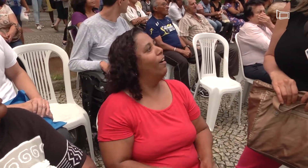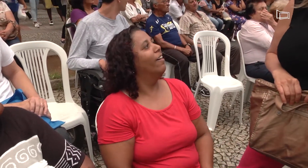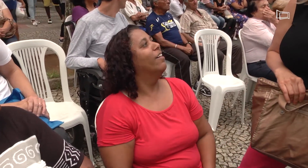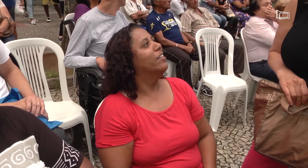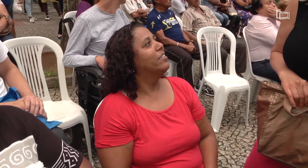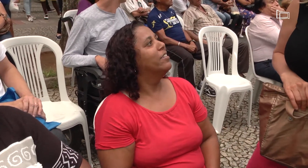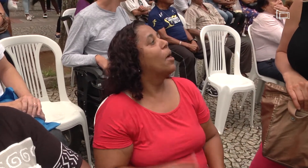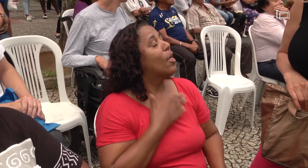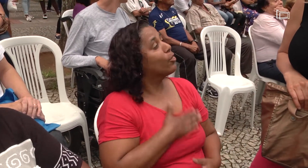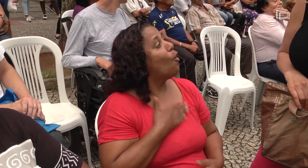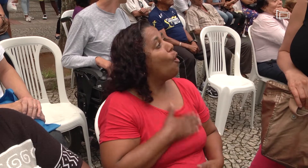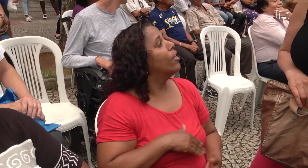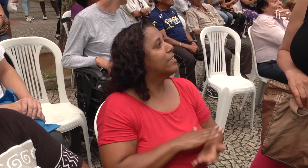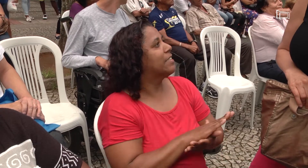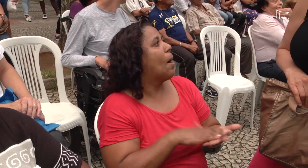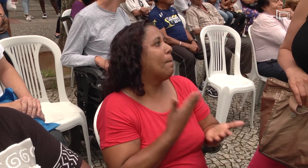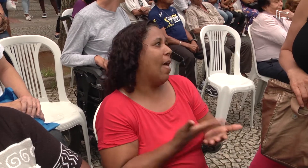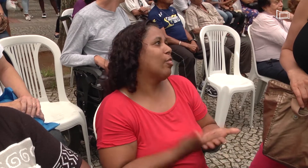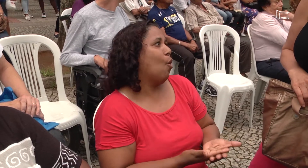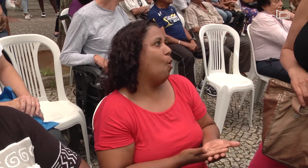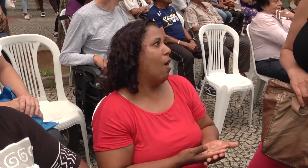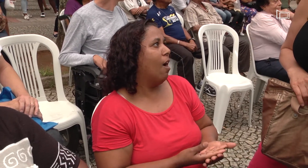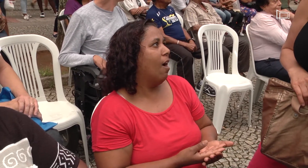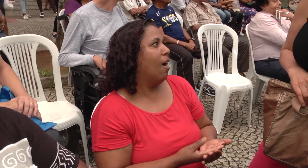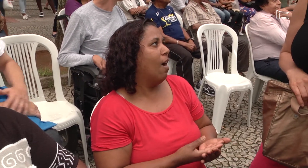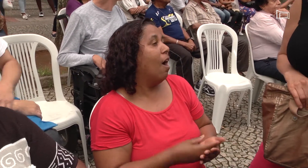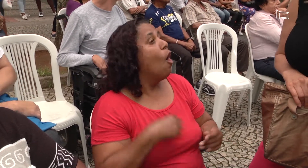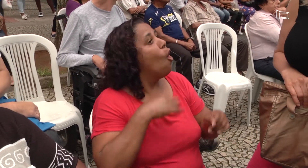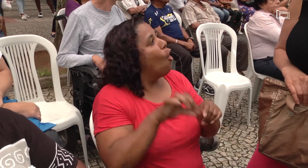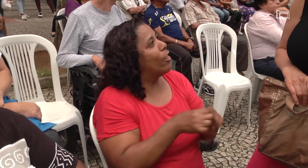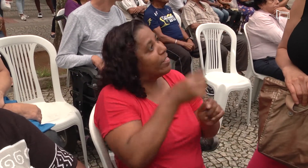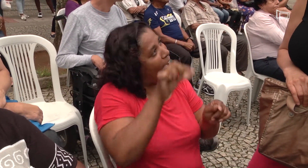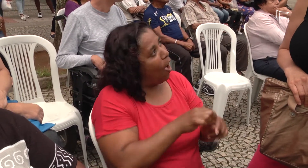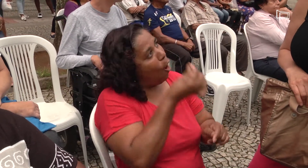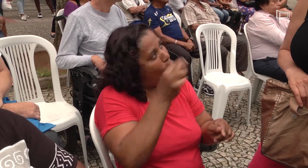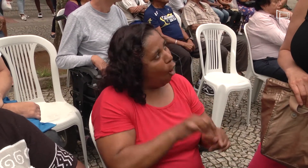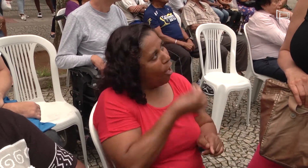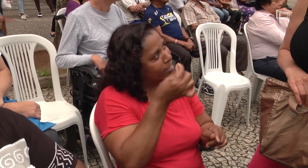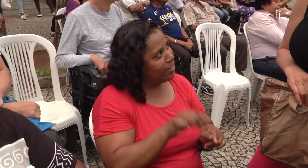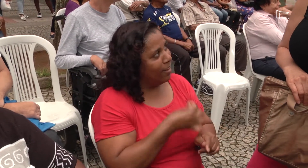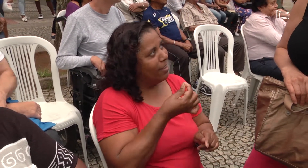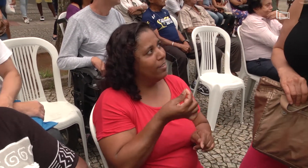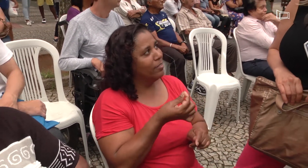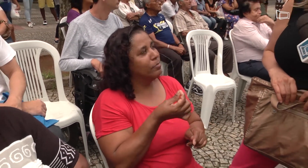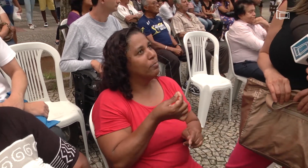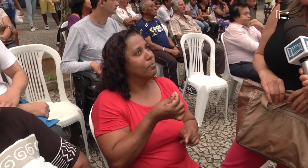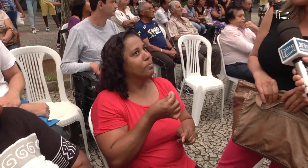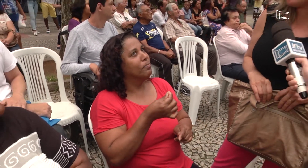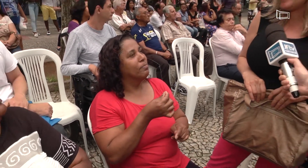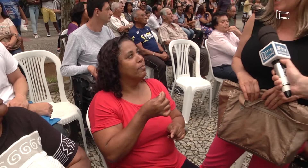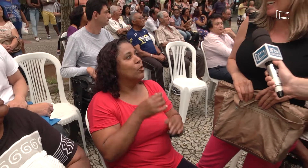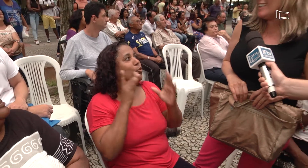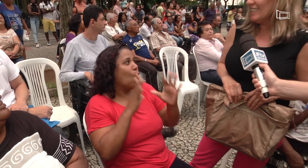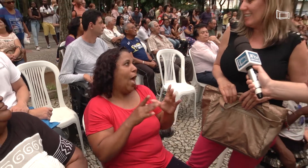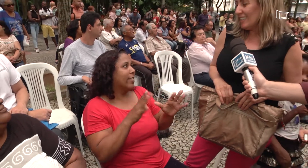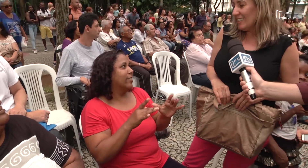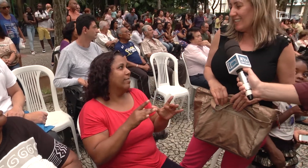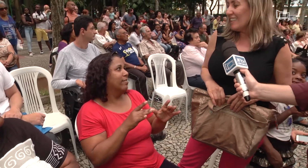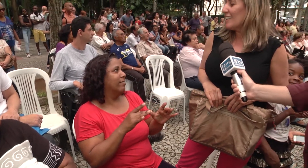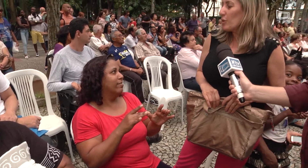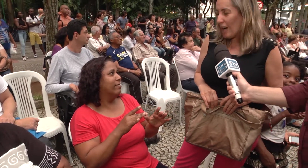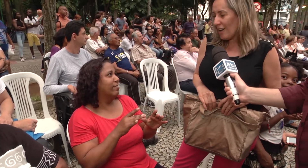e gostei muito, gostei e quero que tenha na escola também. Vai ter uma apresentação lá,